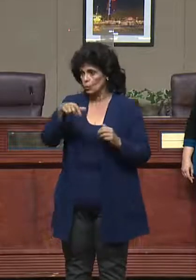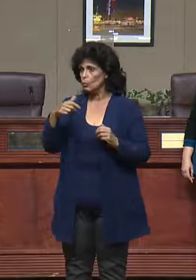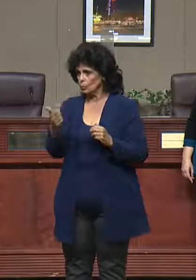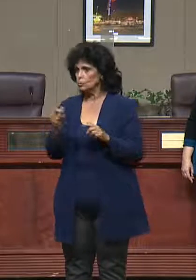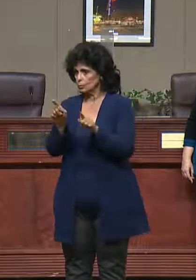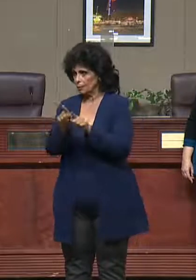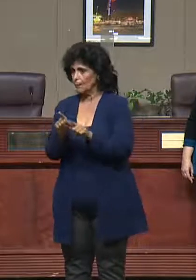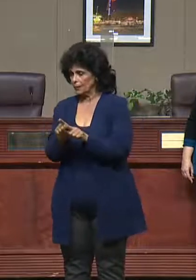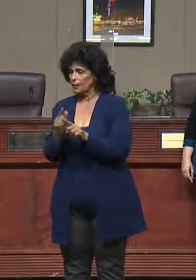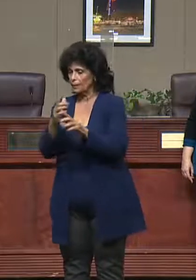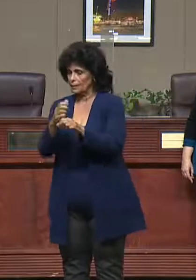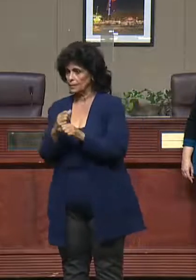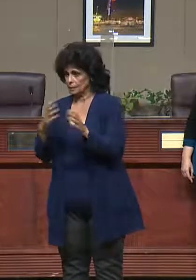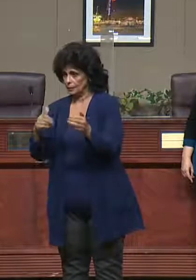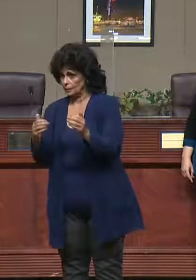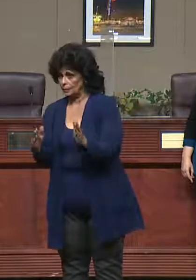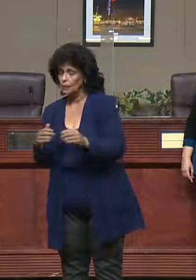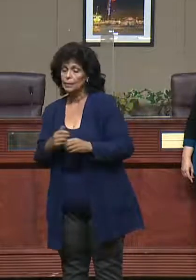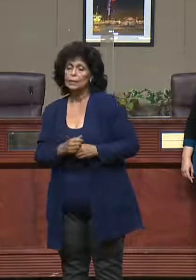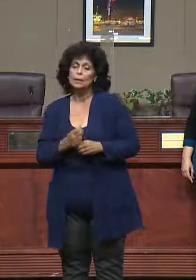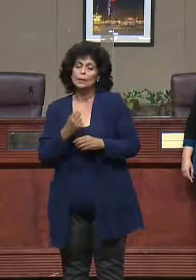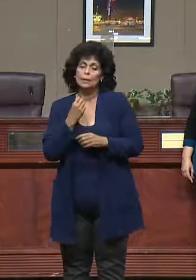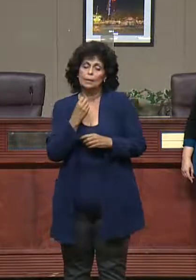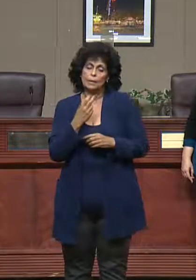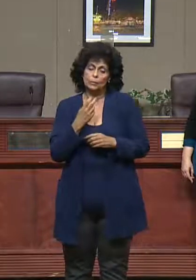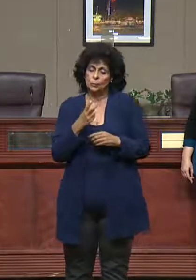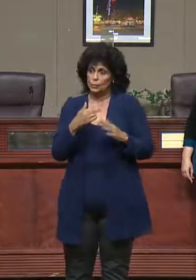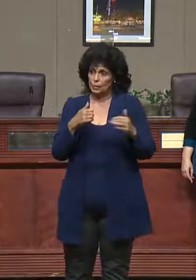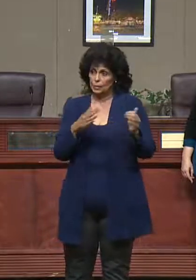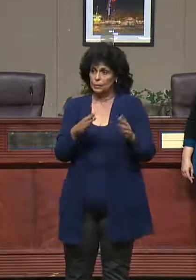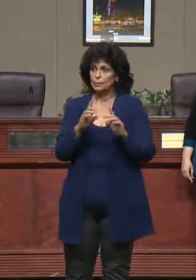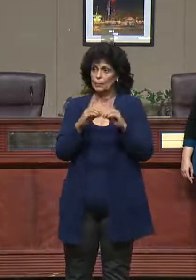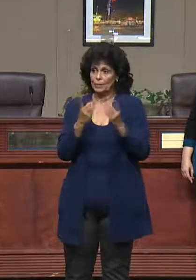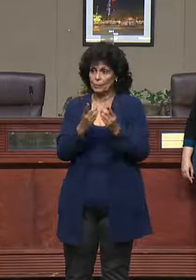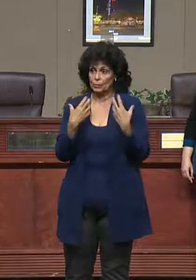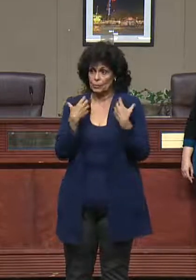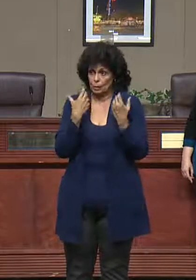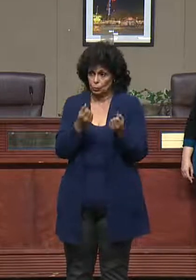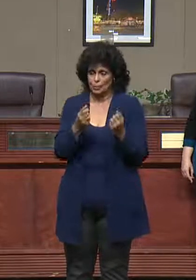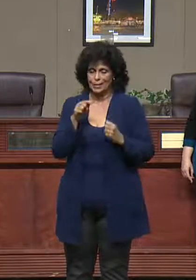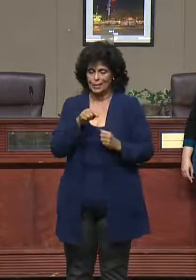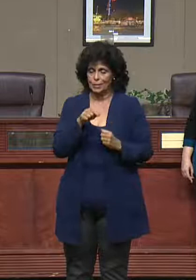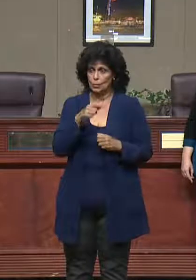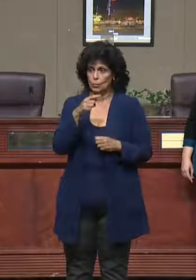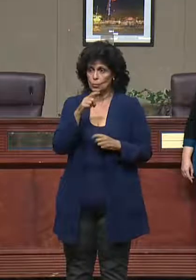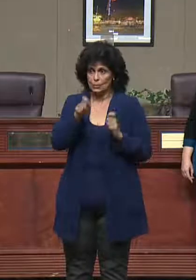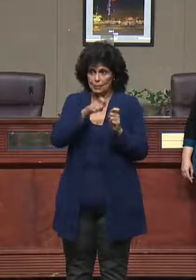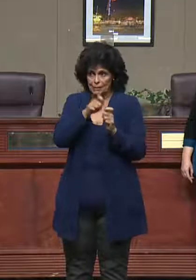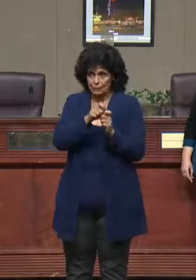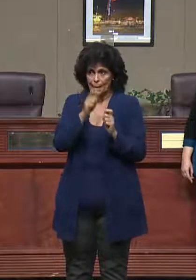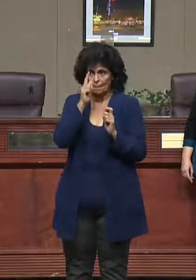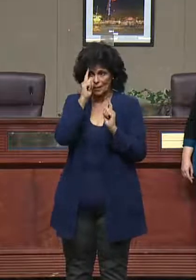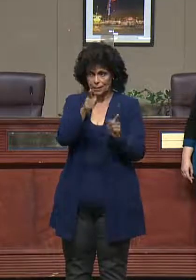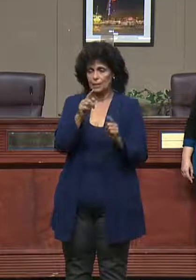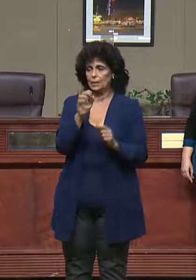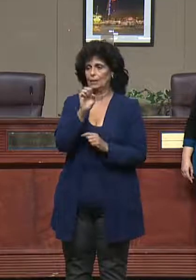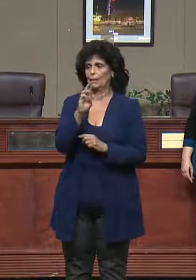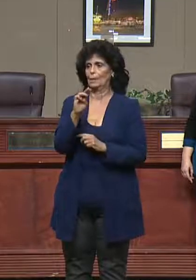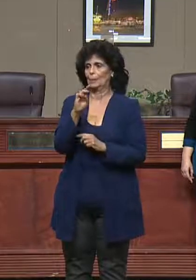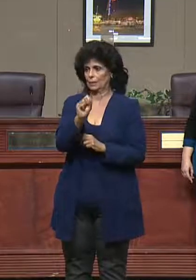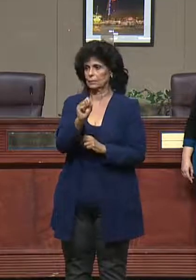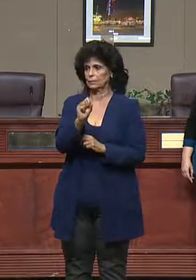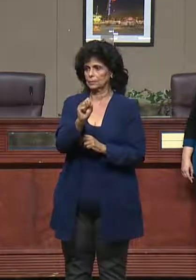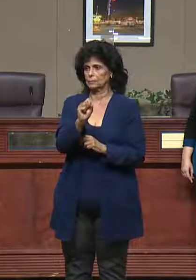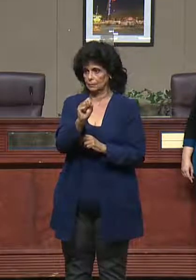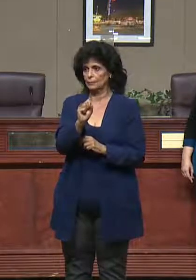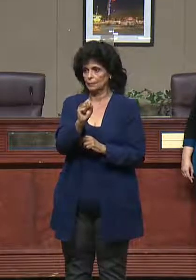sus dosis. Las dosis que vienen para el Departamento de Salud están destinadas para los EMS providers y